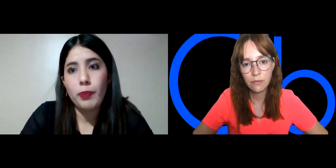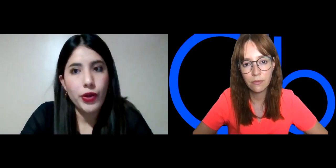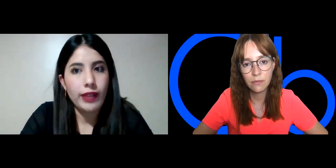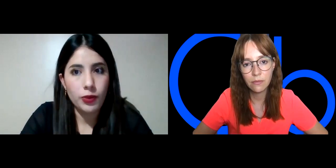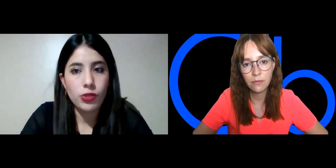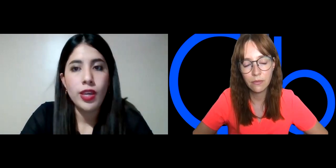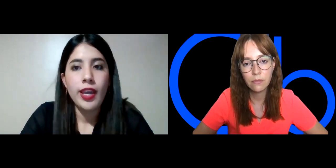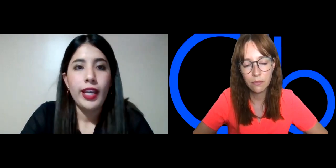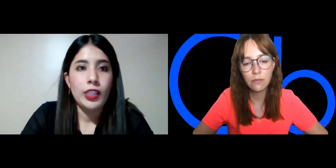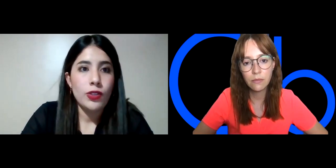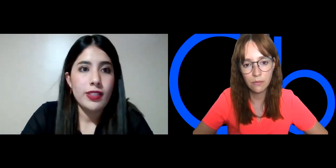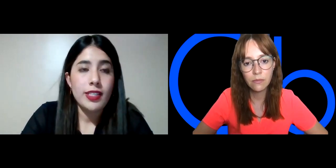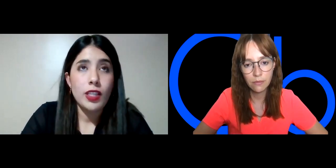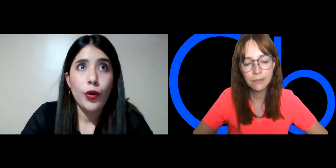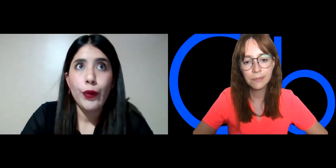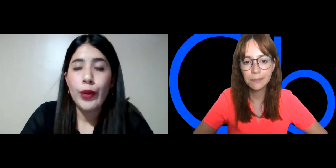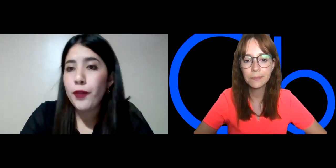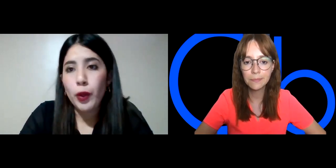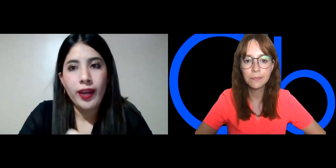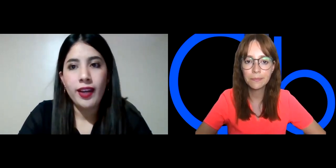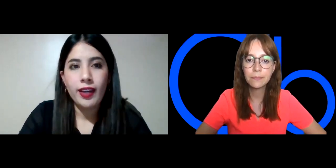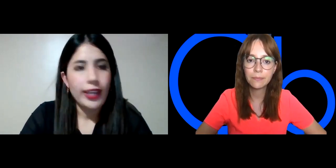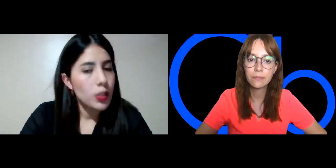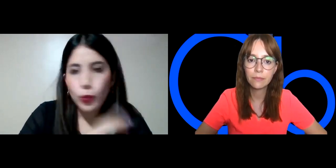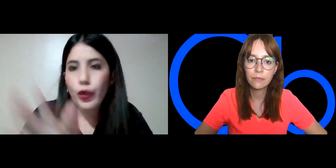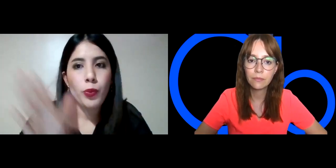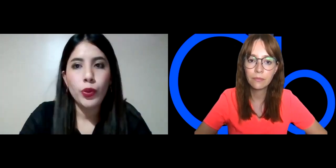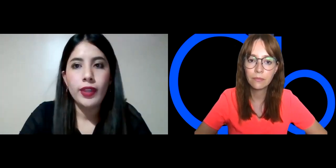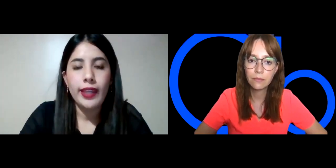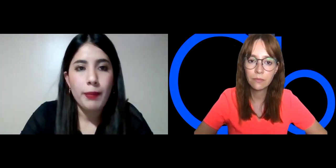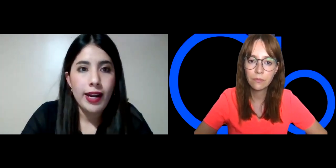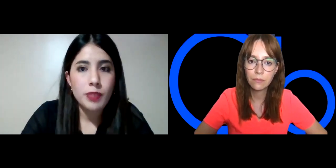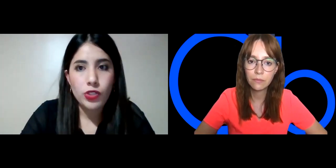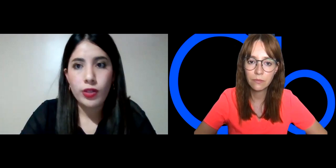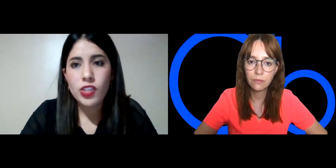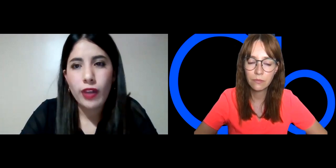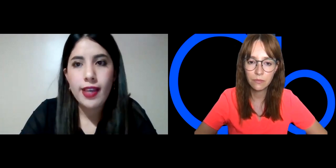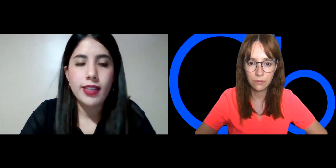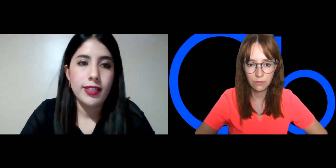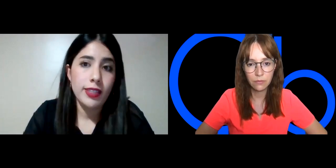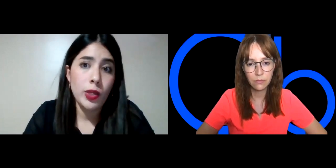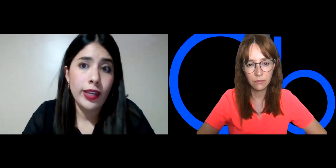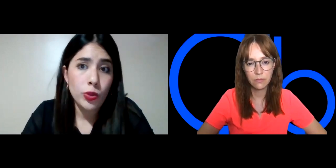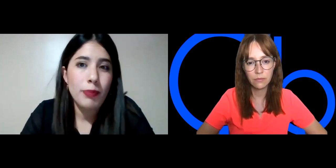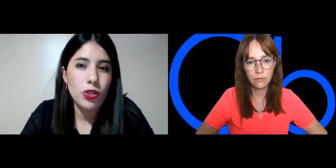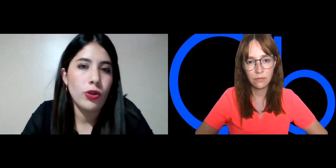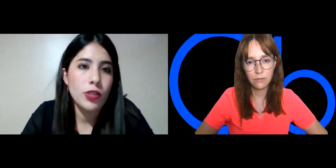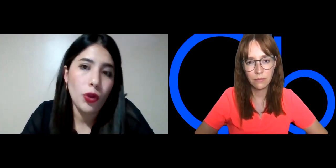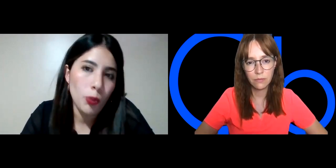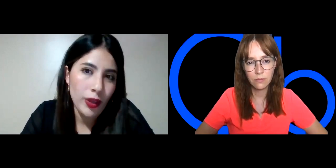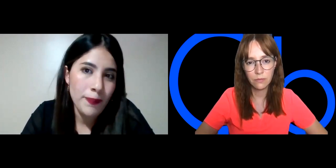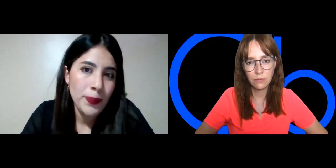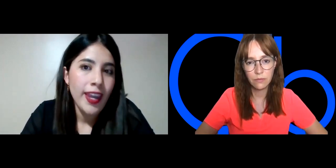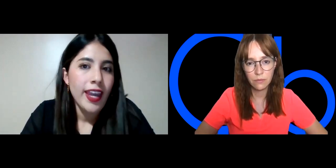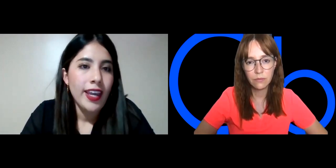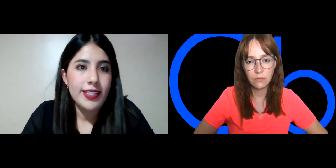ser peyorativos. Entonces, una forma que es muy común de llamar a las personas sordas es decir que es una persona